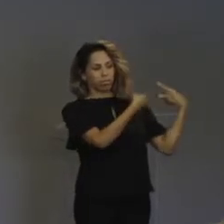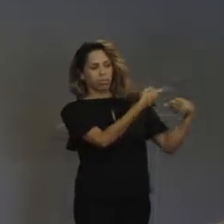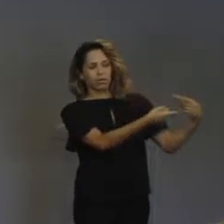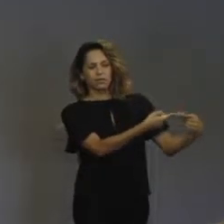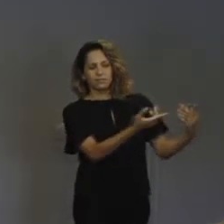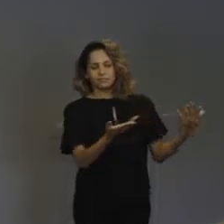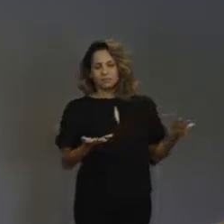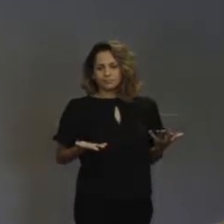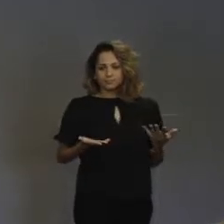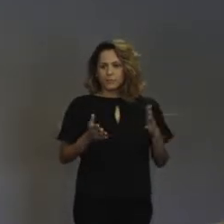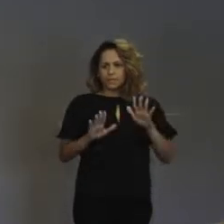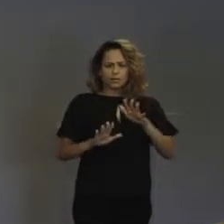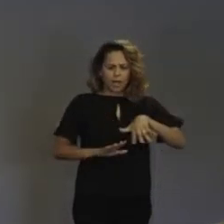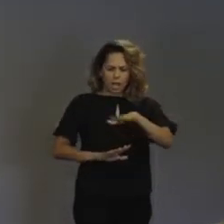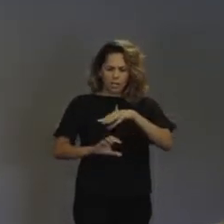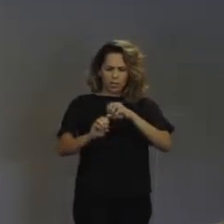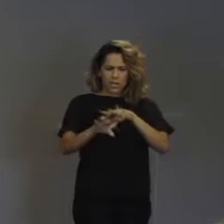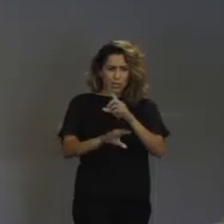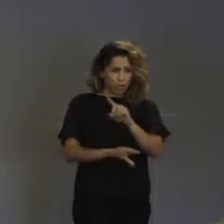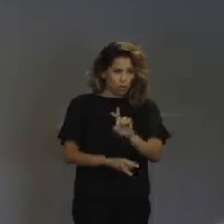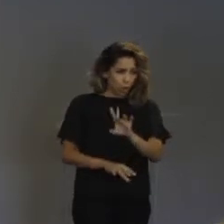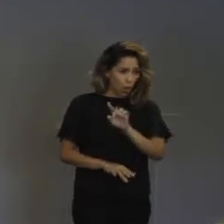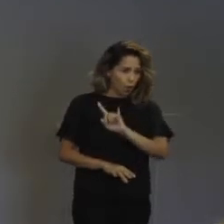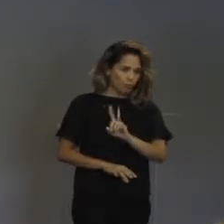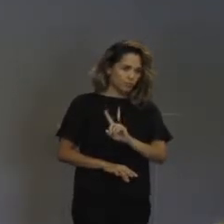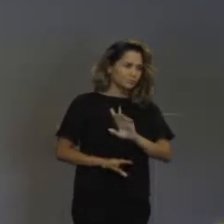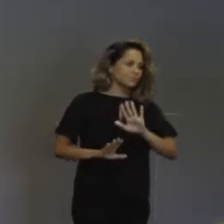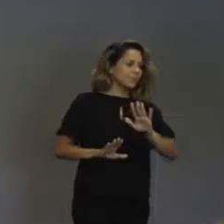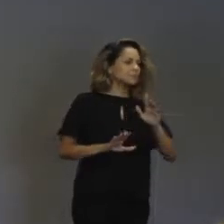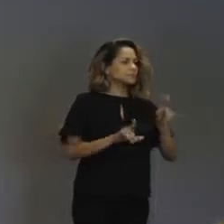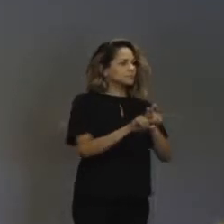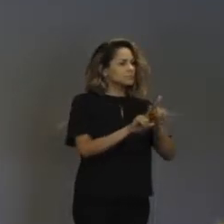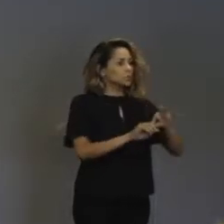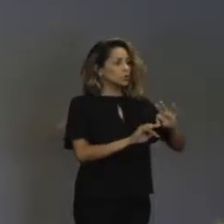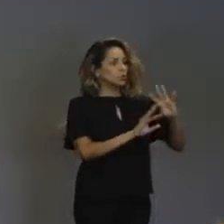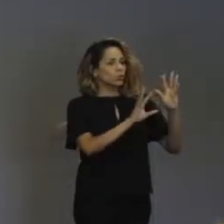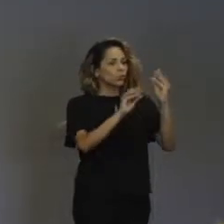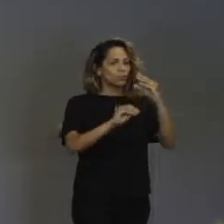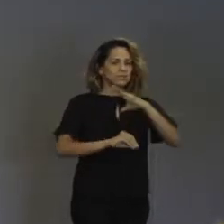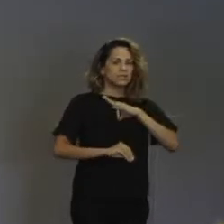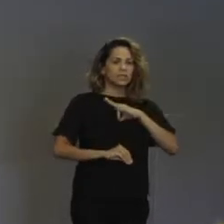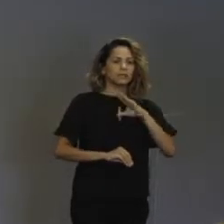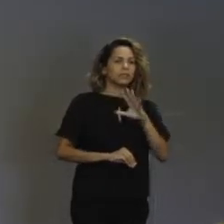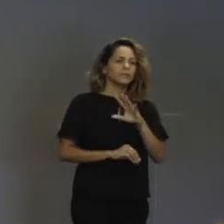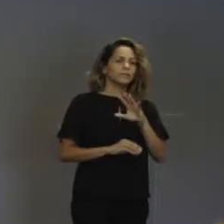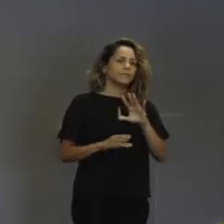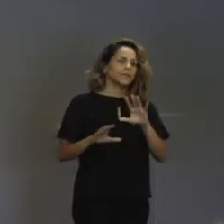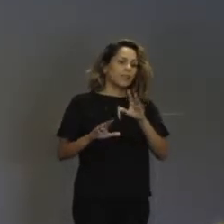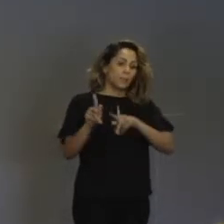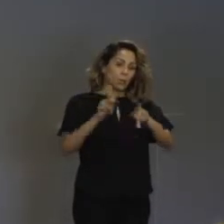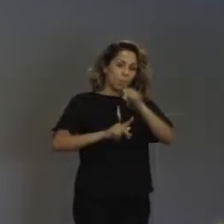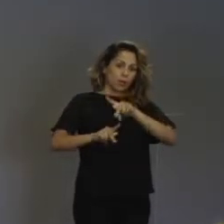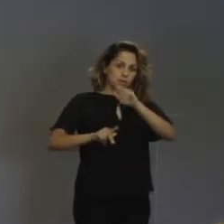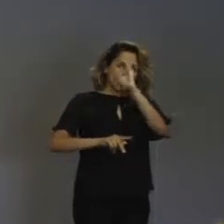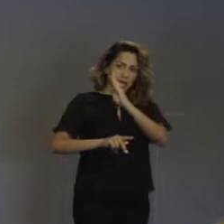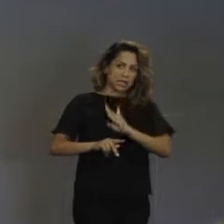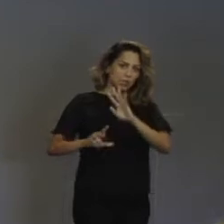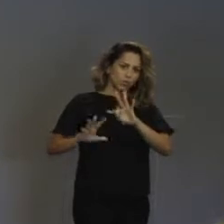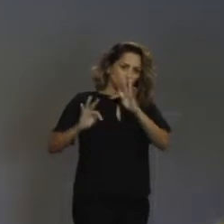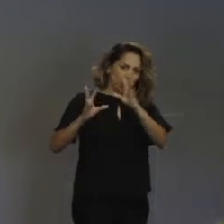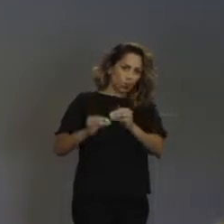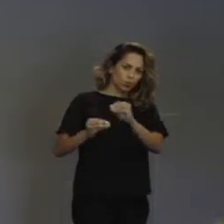acho que não só na educação, mas a gente tem que trazer algo como a cidade, na qual 86% da população brasileira vive, para